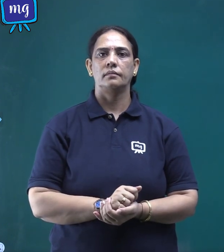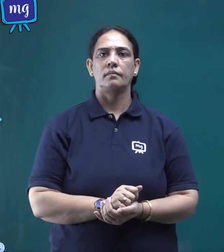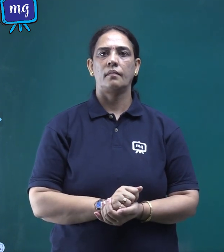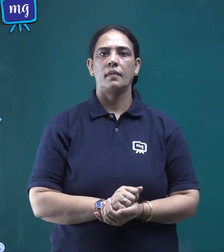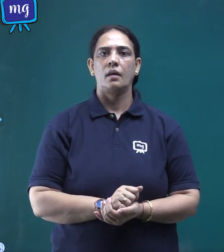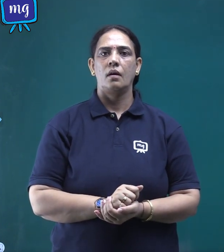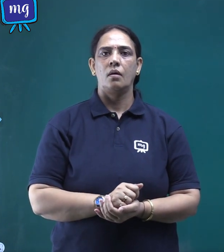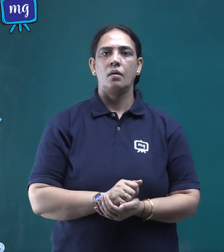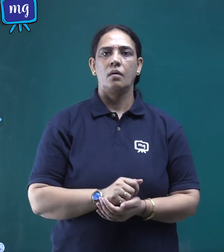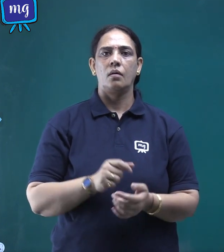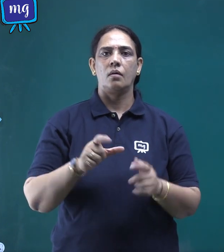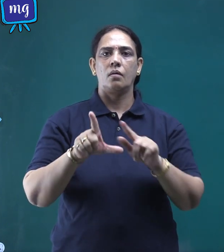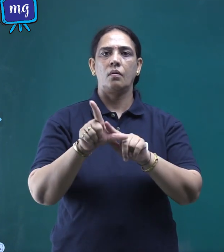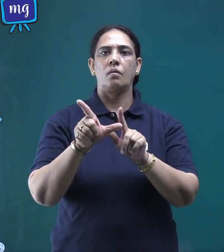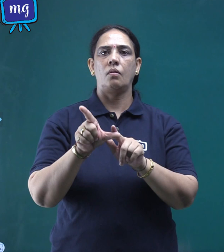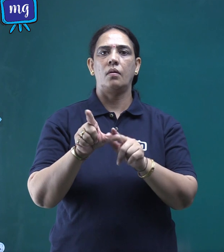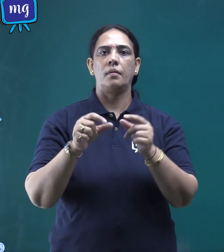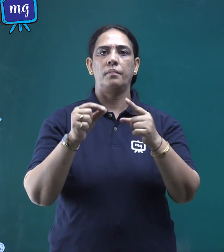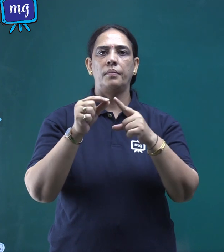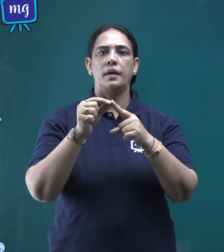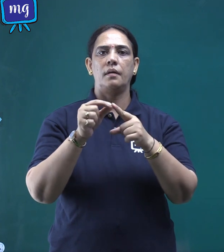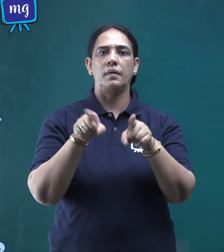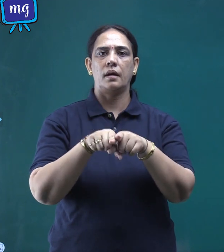कोण P बराबर